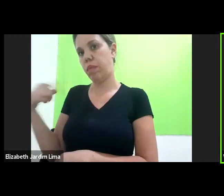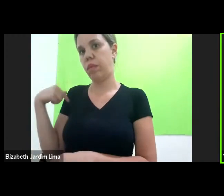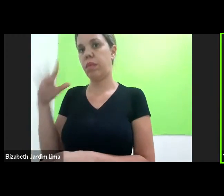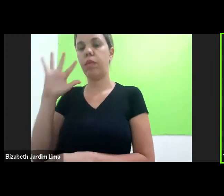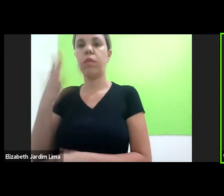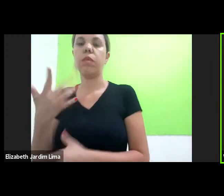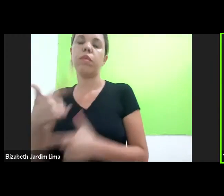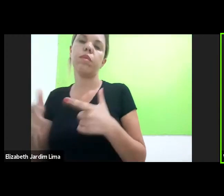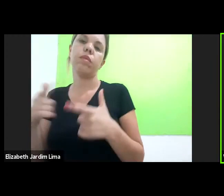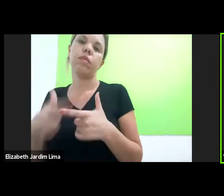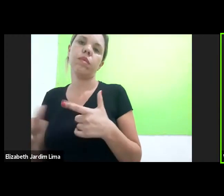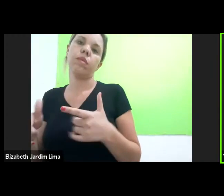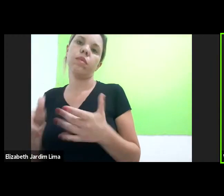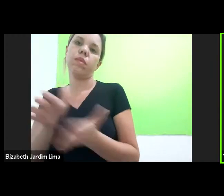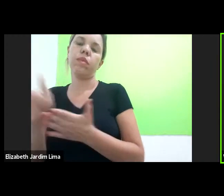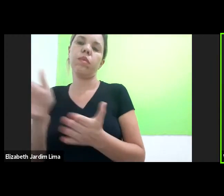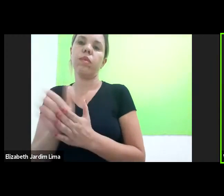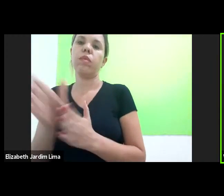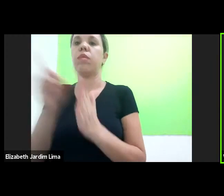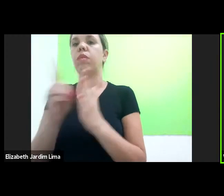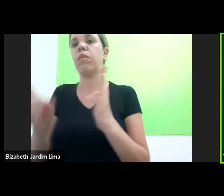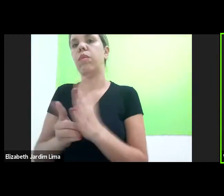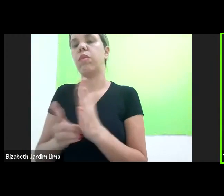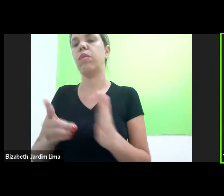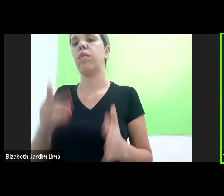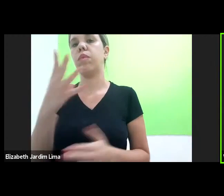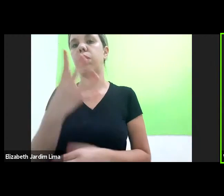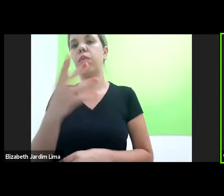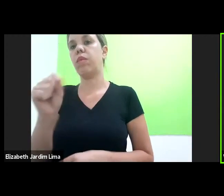situação, foi editado o decreto 4887.